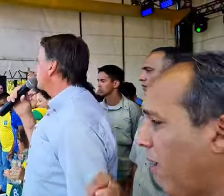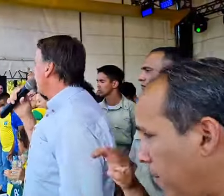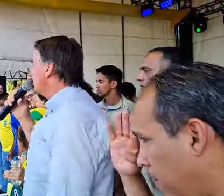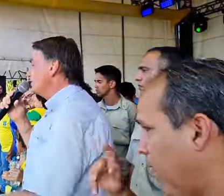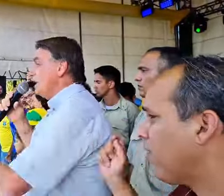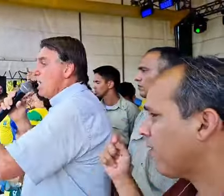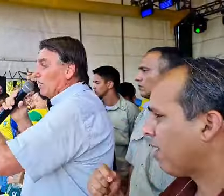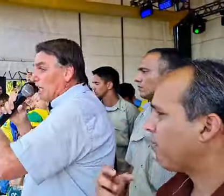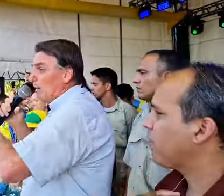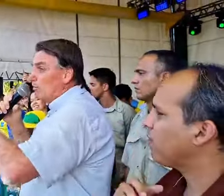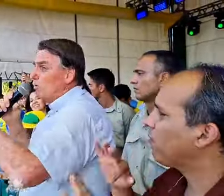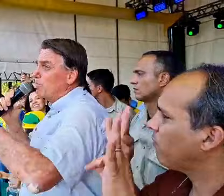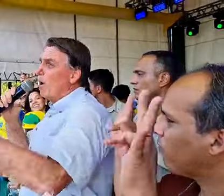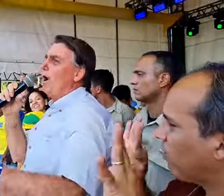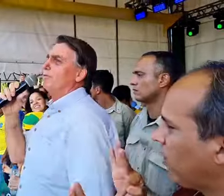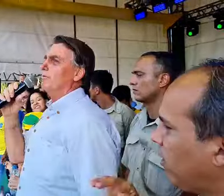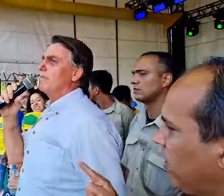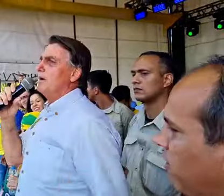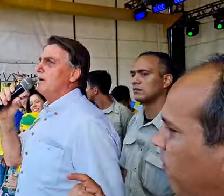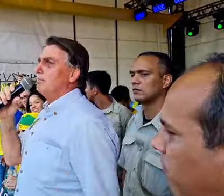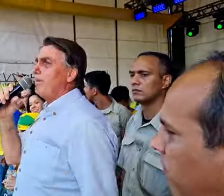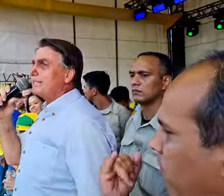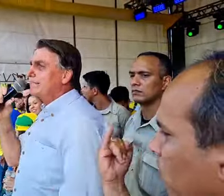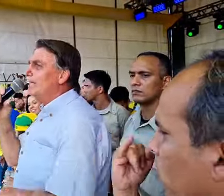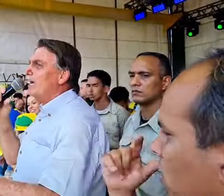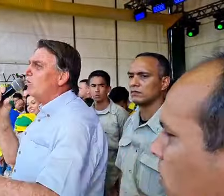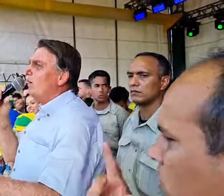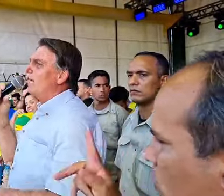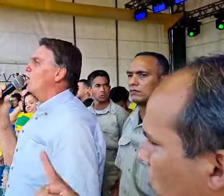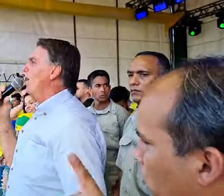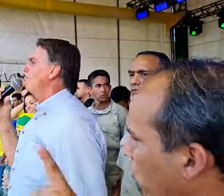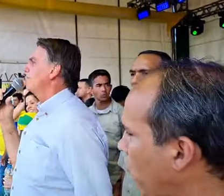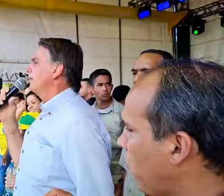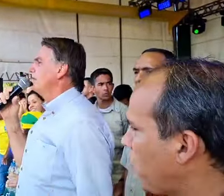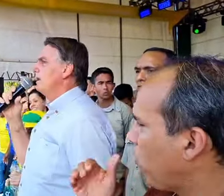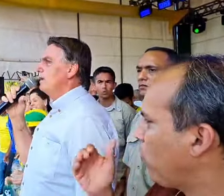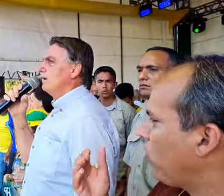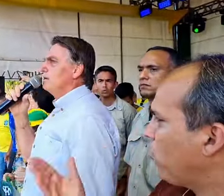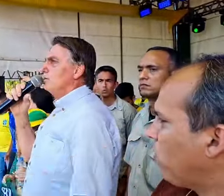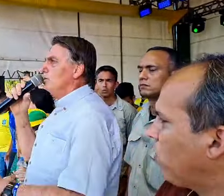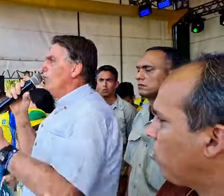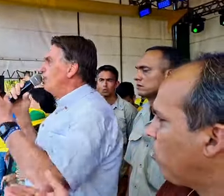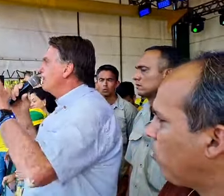mais importante, temos um povo bastante acolhedor.